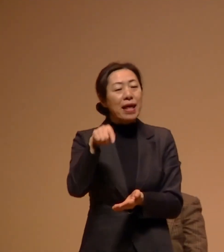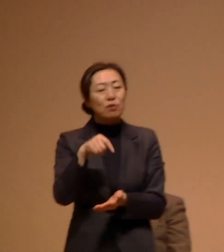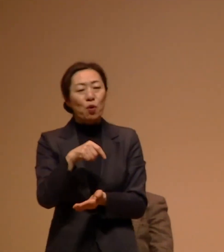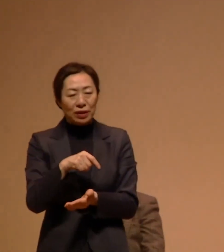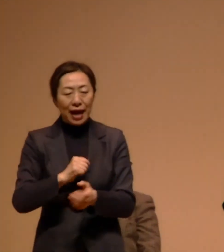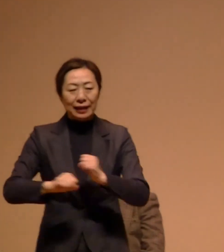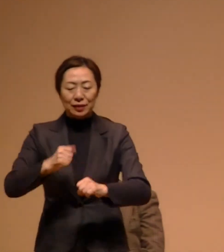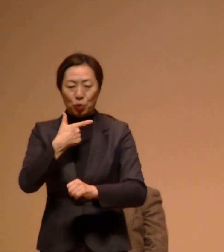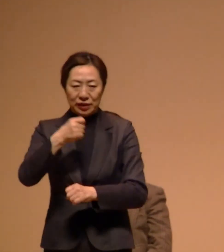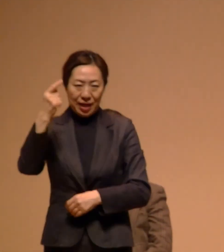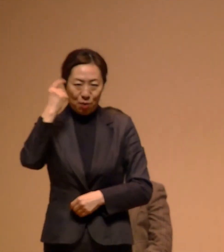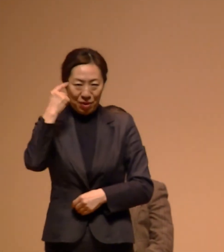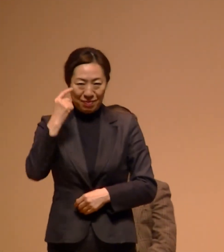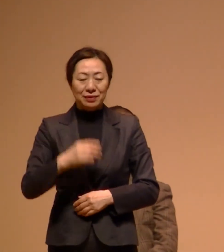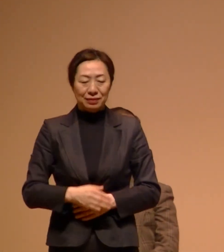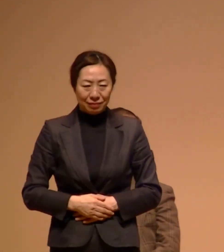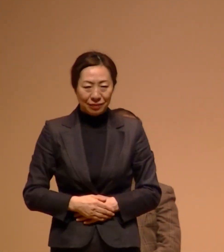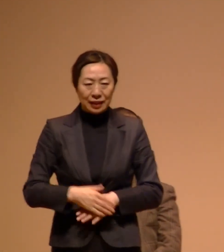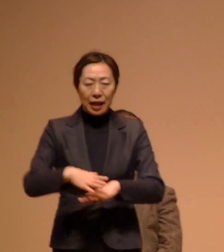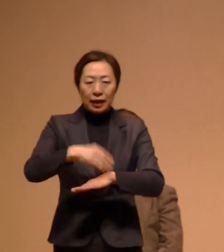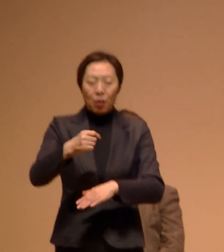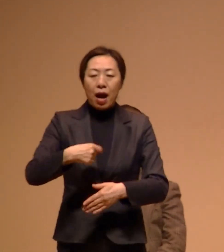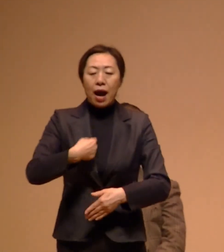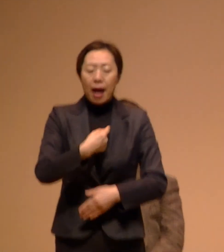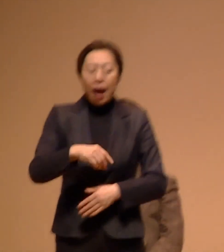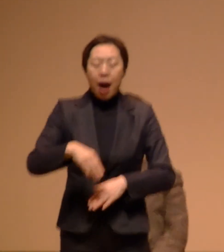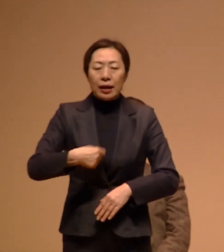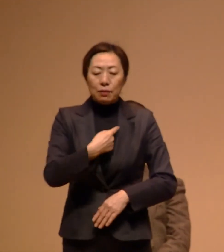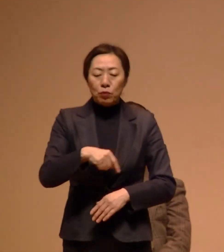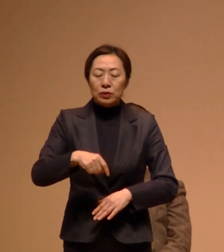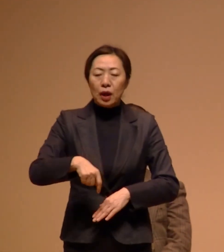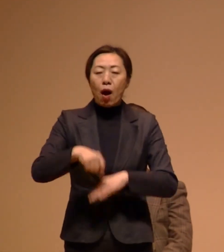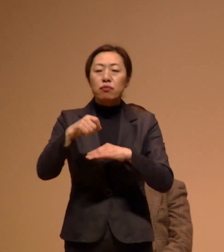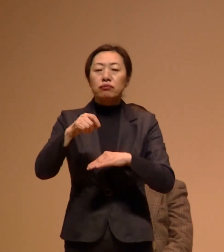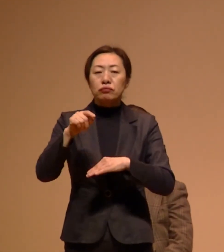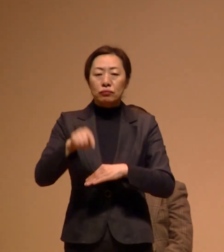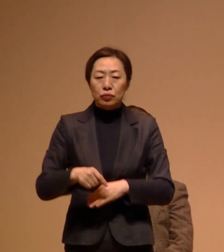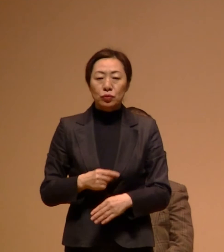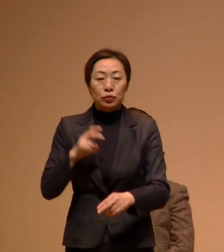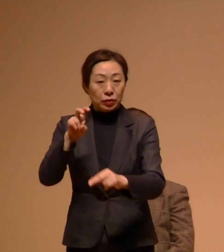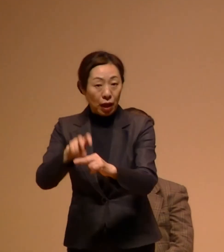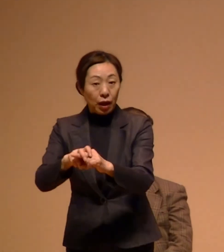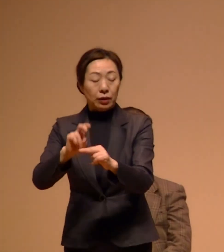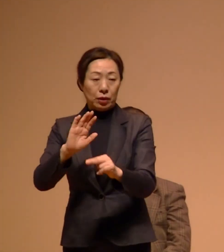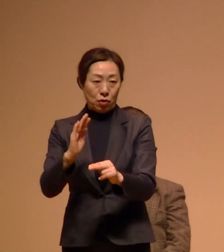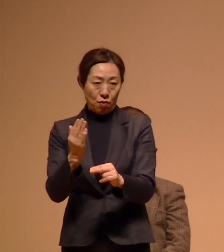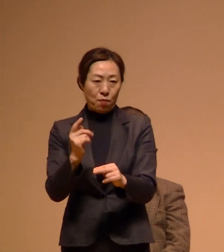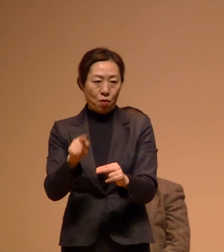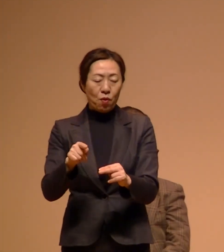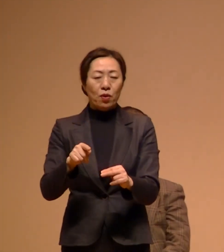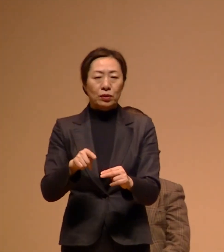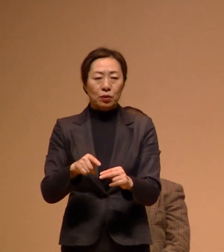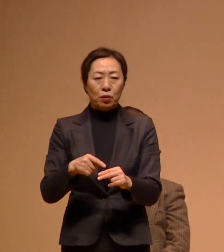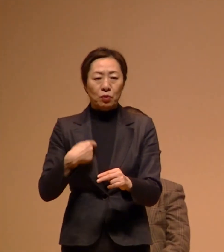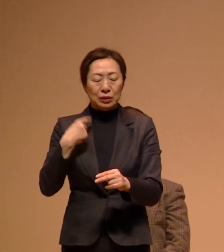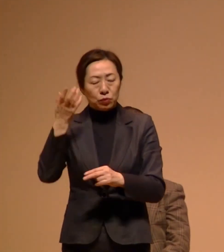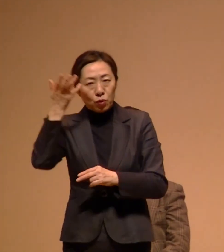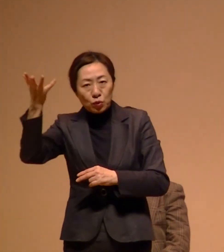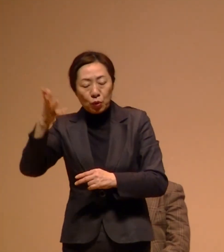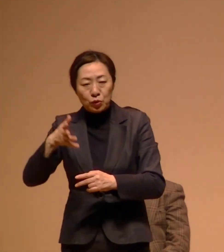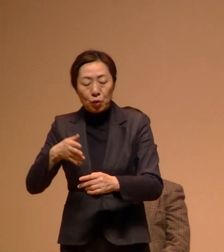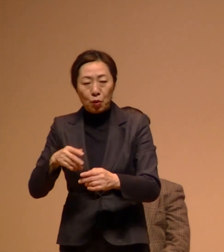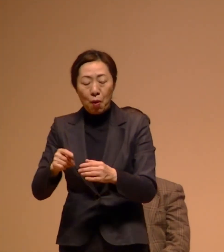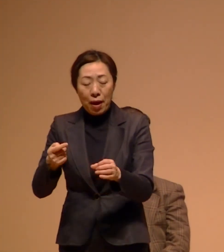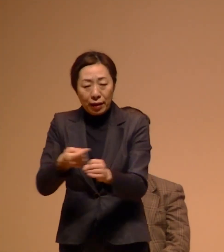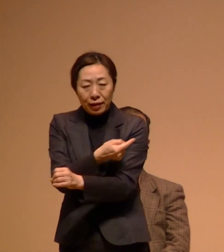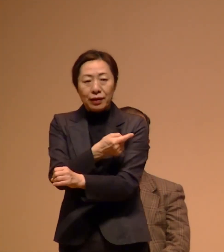。最初軽い気持ちで参加したことは想像を絶する体験した皆さんに大変失礼で軽率だ